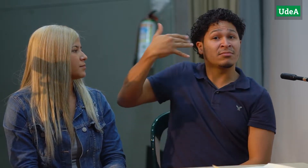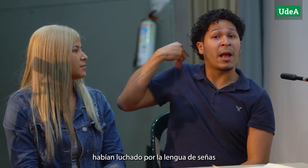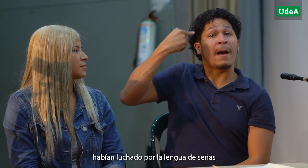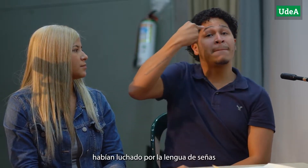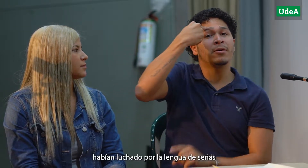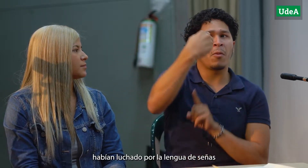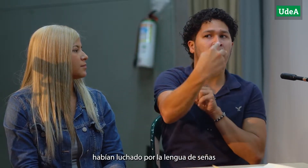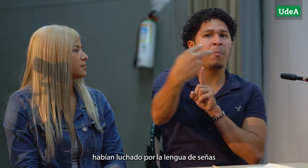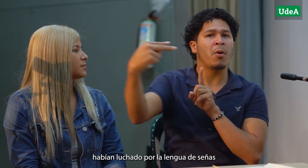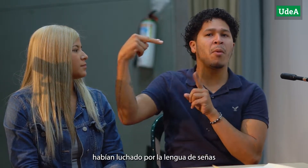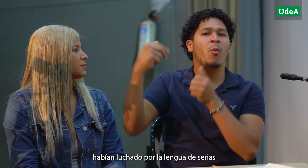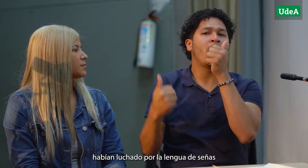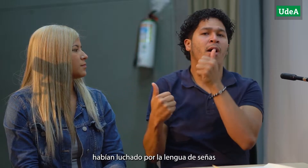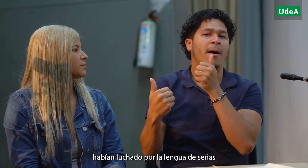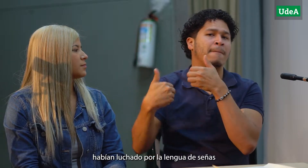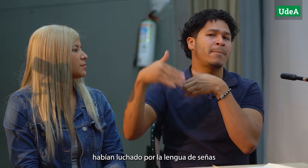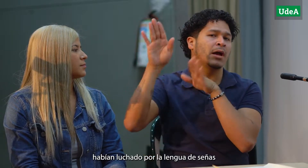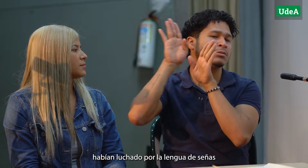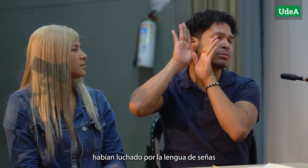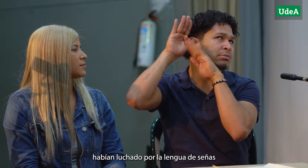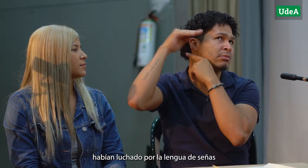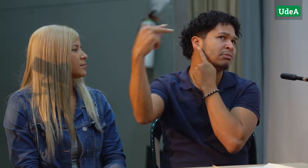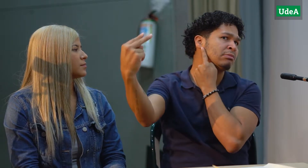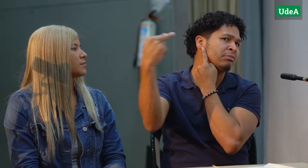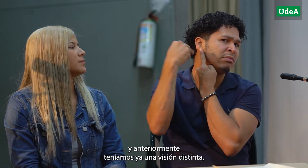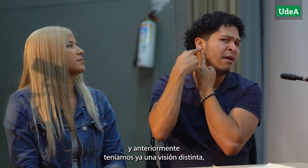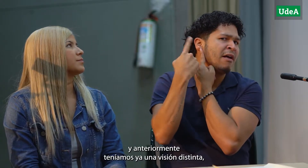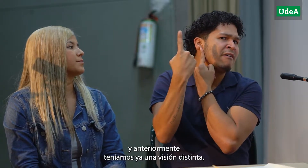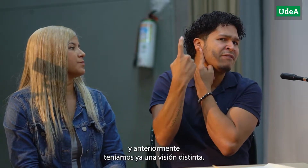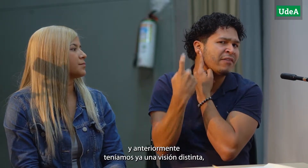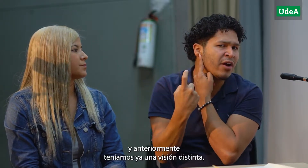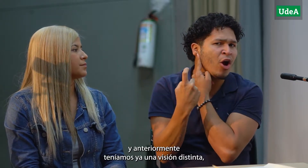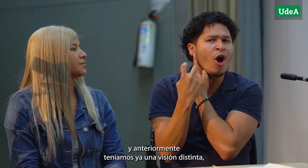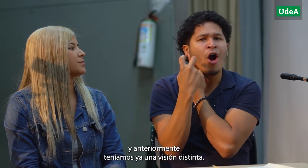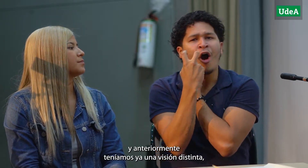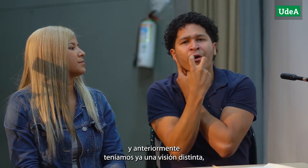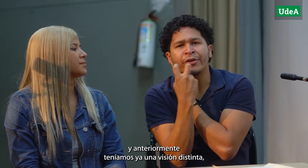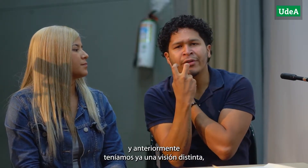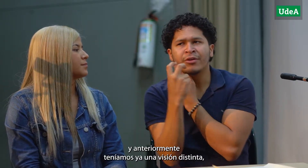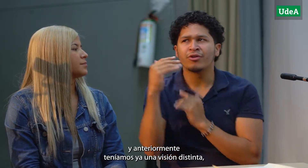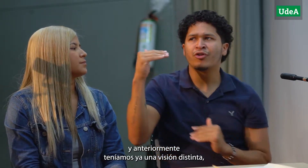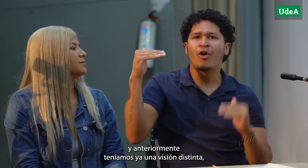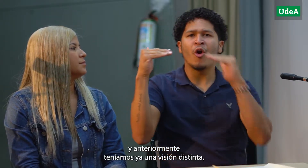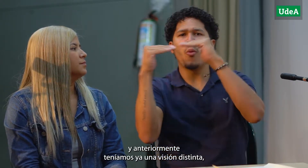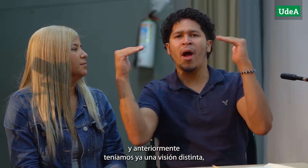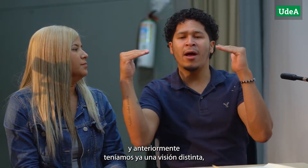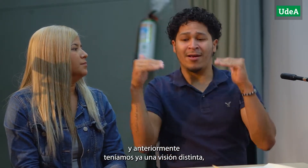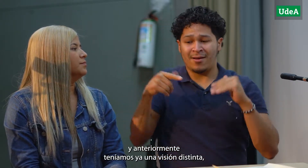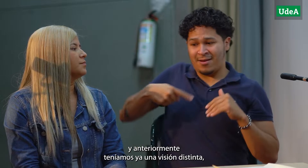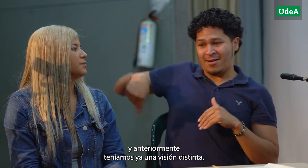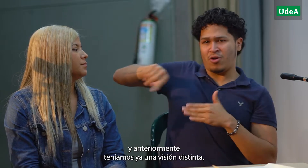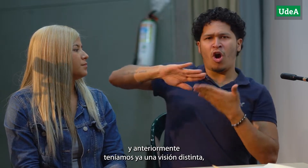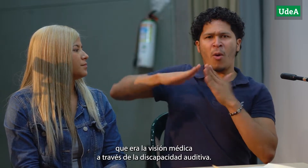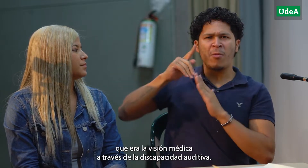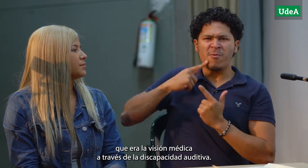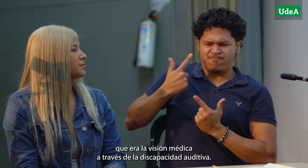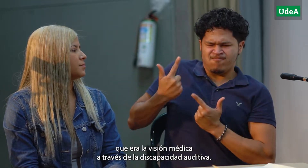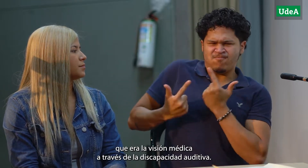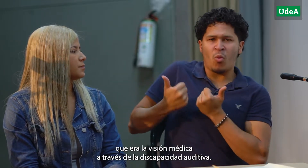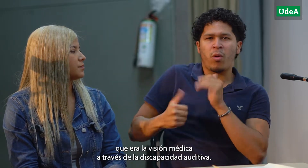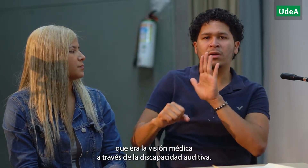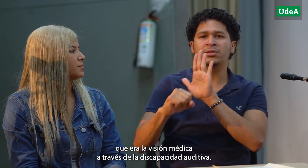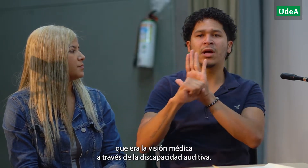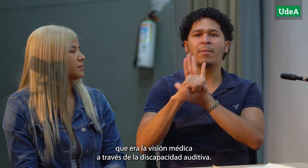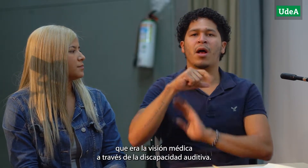ancestros habían luchado por las lenguas de señas y anteriormente teníamos ya una visión distinta, que era